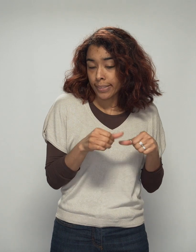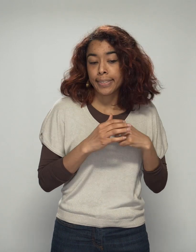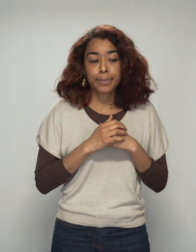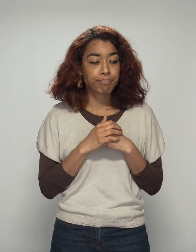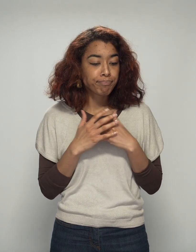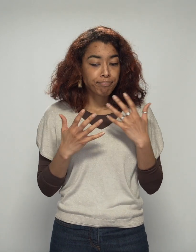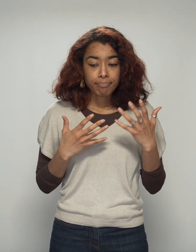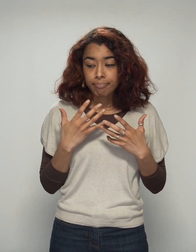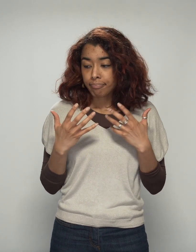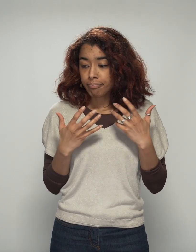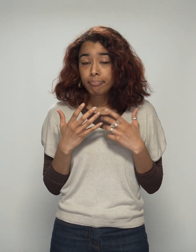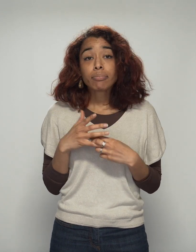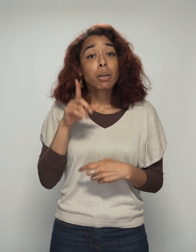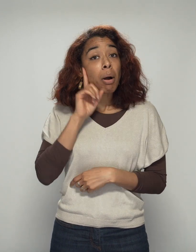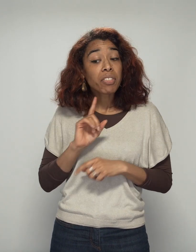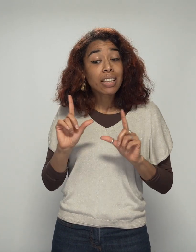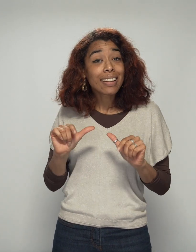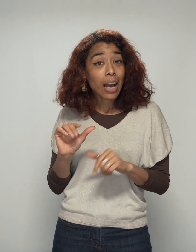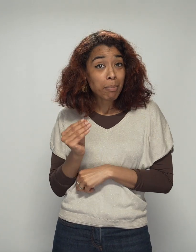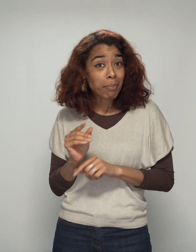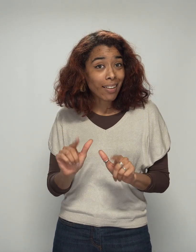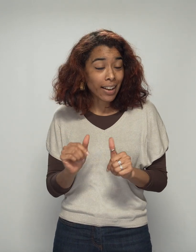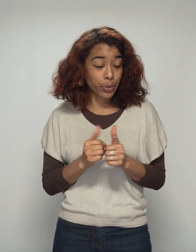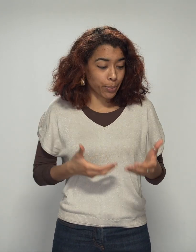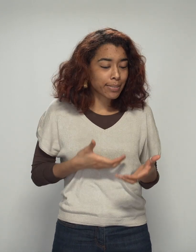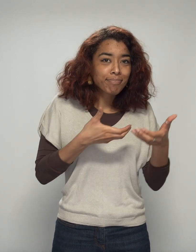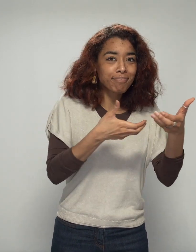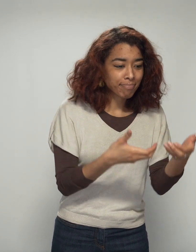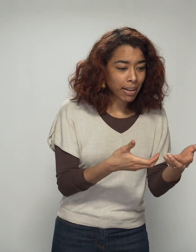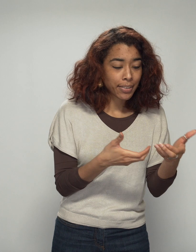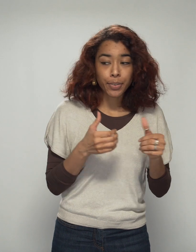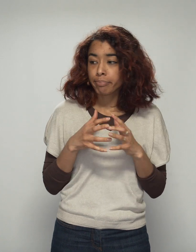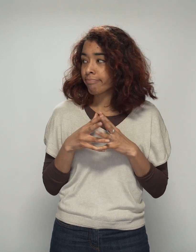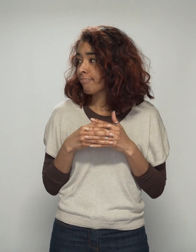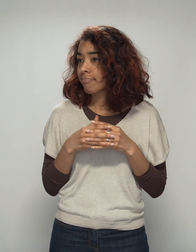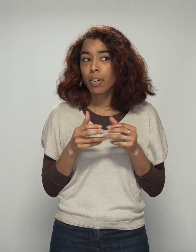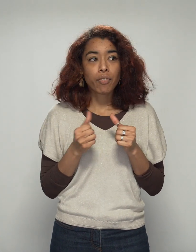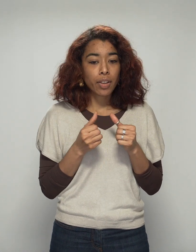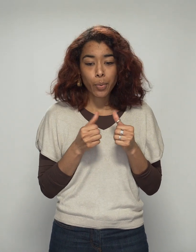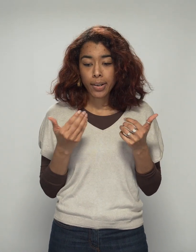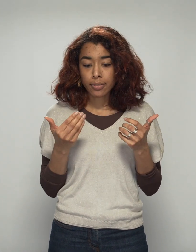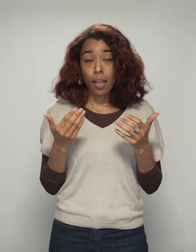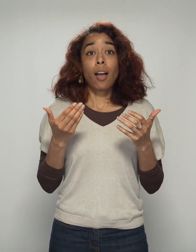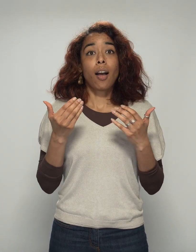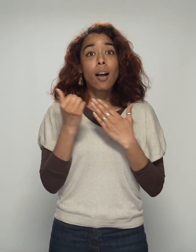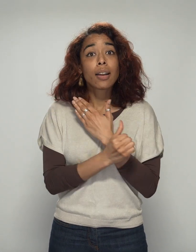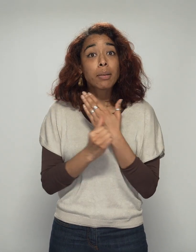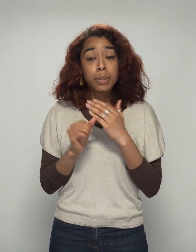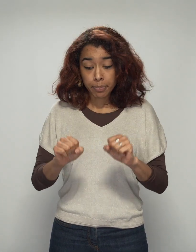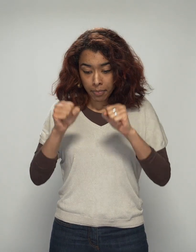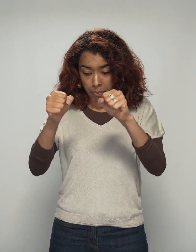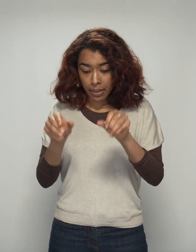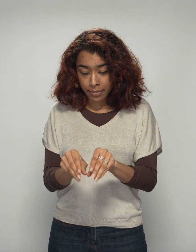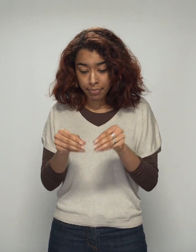l'extérieur, sorties, en fait, moi, je suis restée avec ma petite fille qui était petite à l'époque et je l'ai couchée. Je n'avais rien à faire et cette